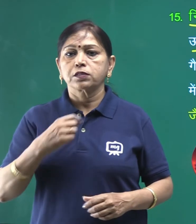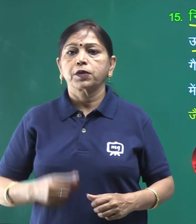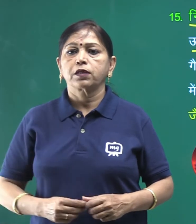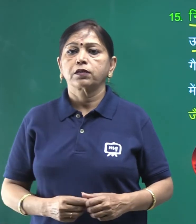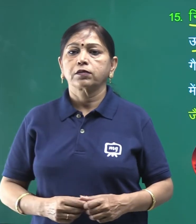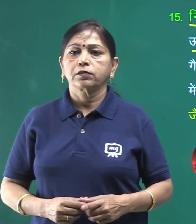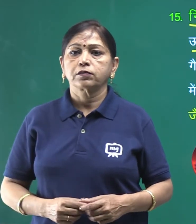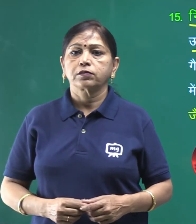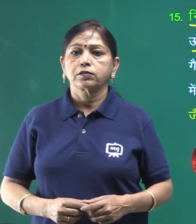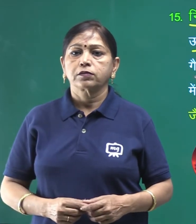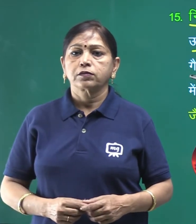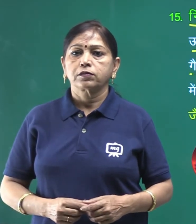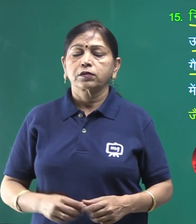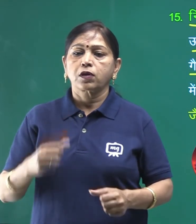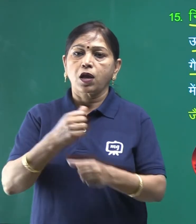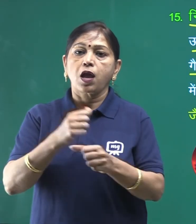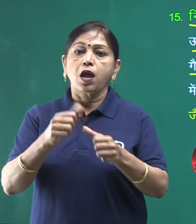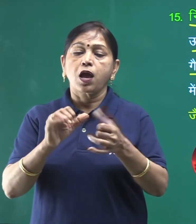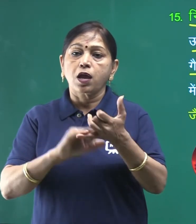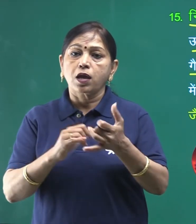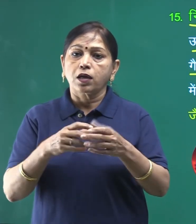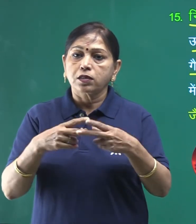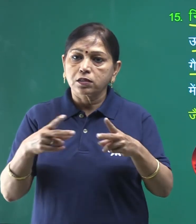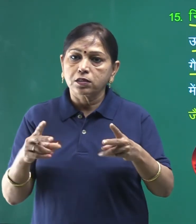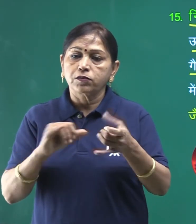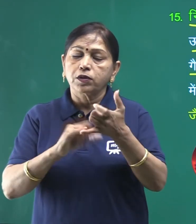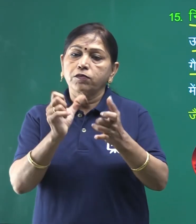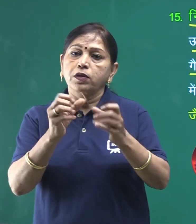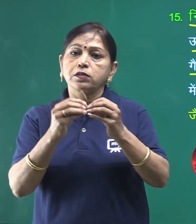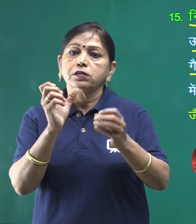जिसमें गैसीय पदार्थ